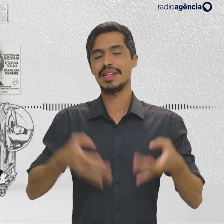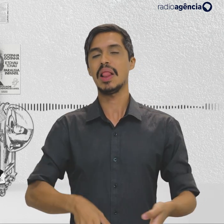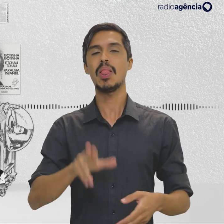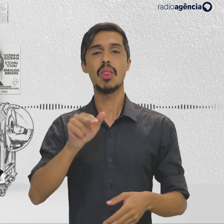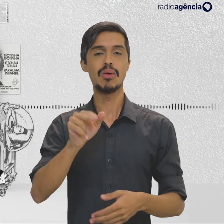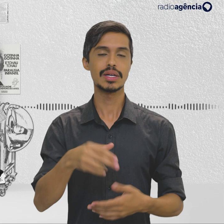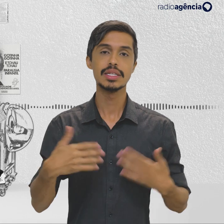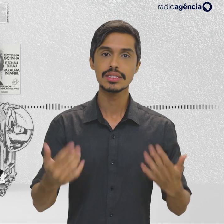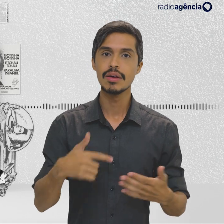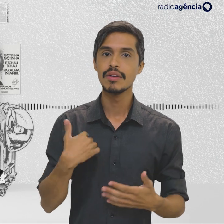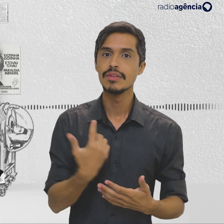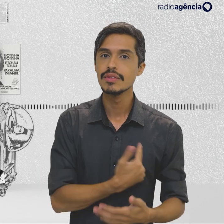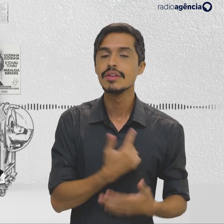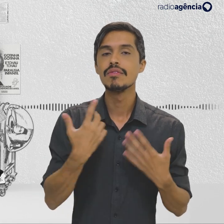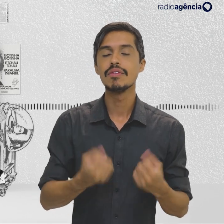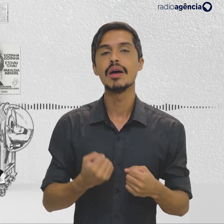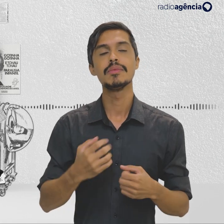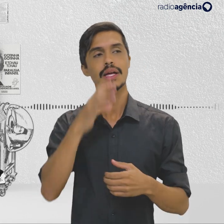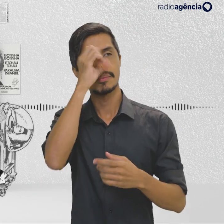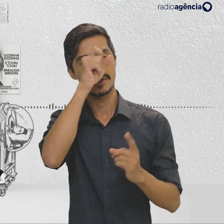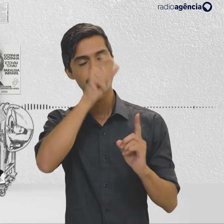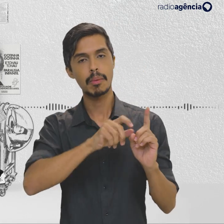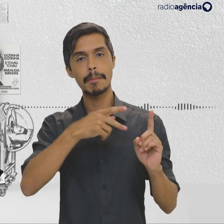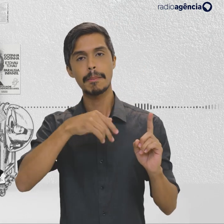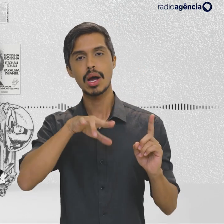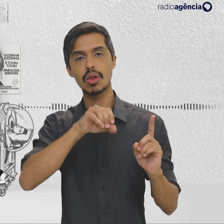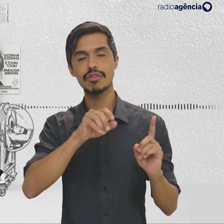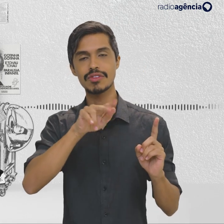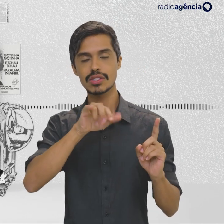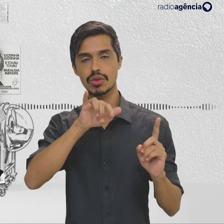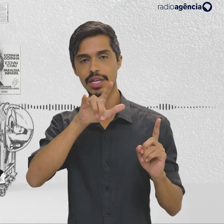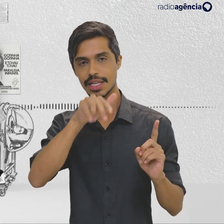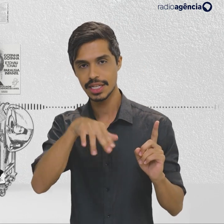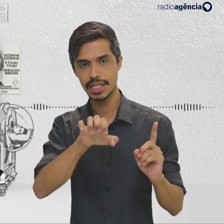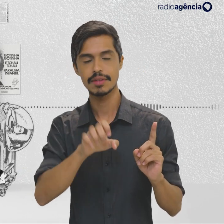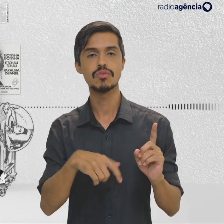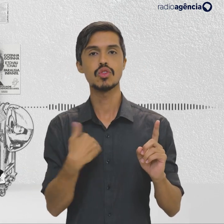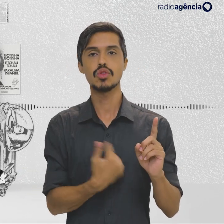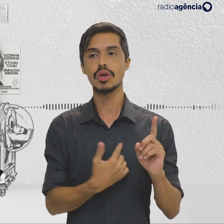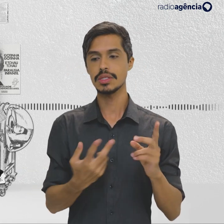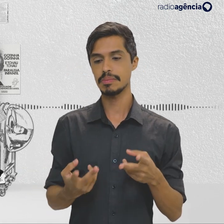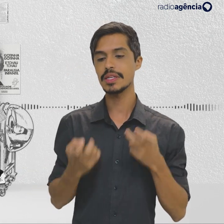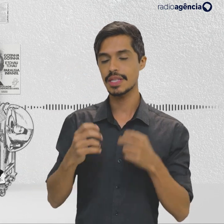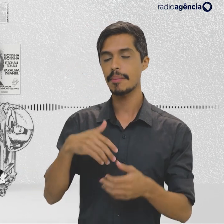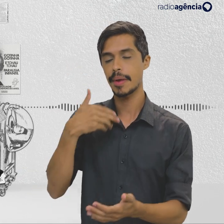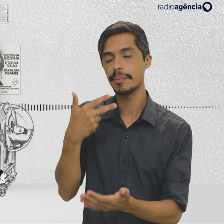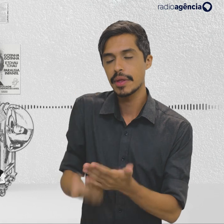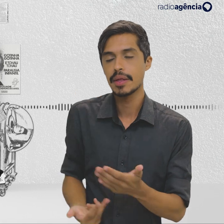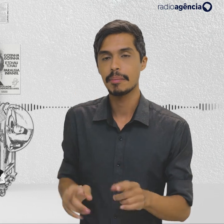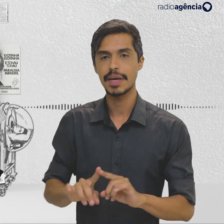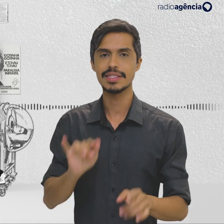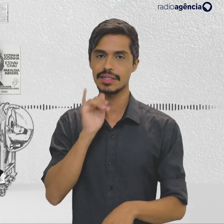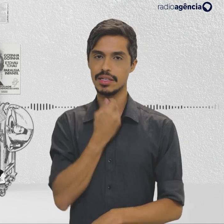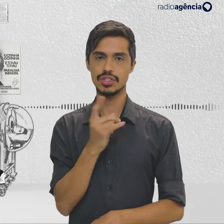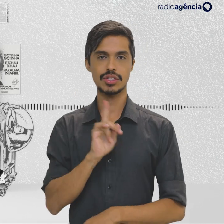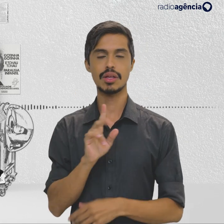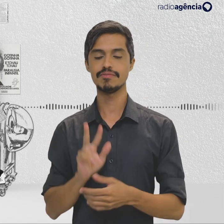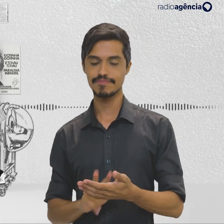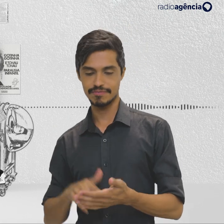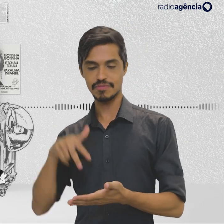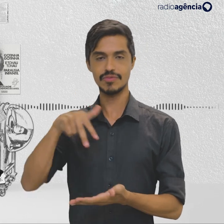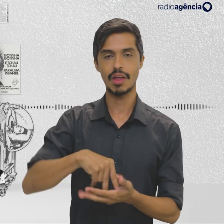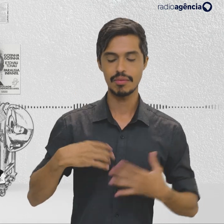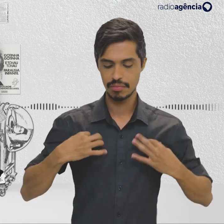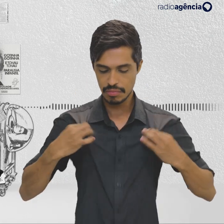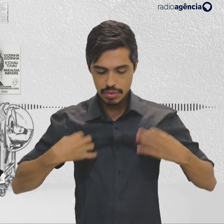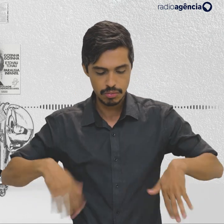não desiste nunca Então vamos aprender com o Paulo vanzolini a gente reconhece a queda mas não desanima